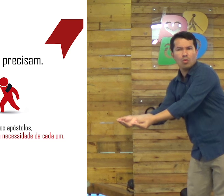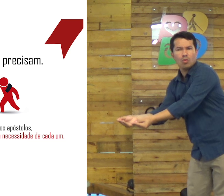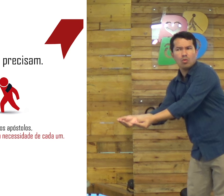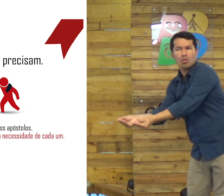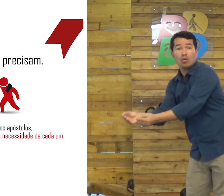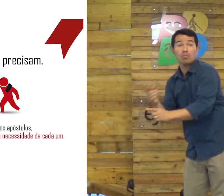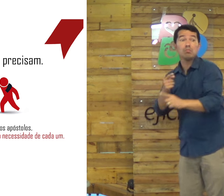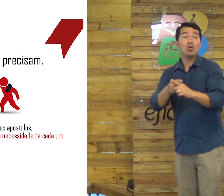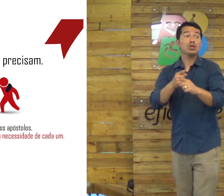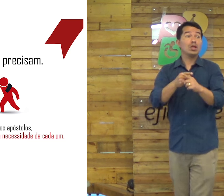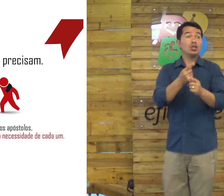dinheiro,